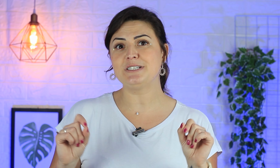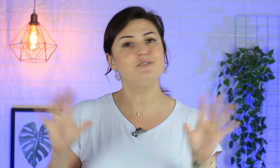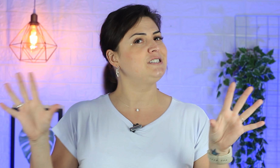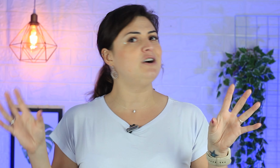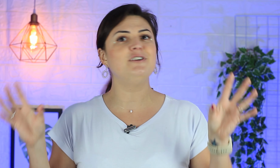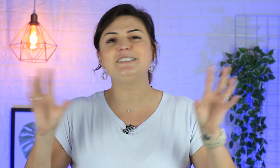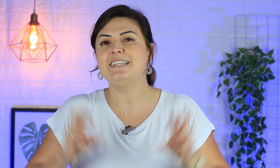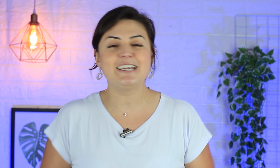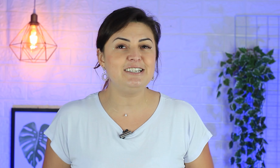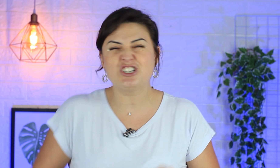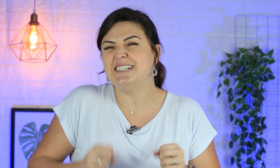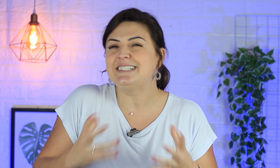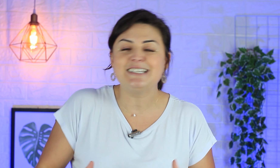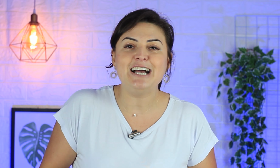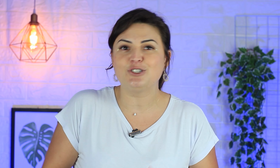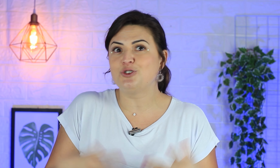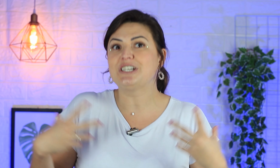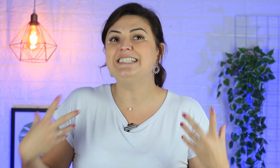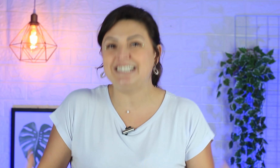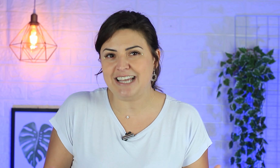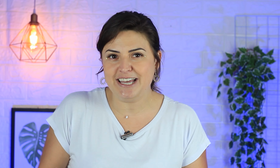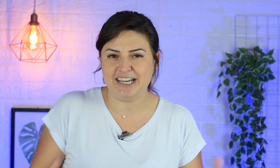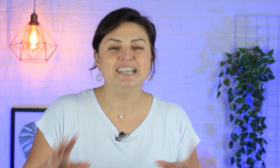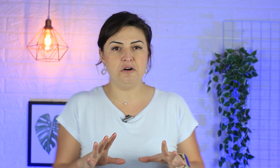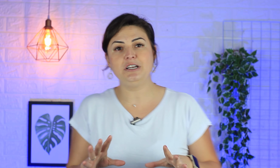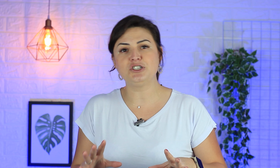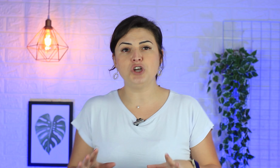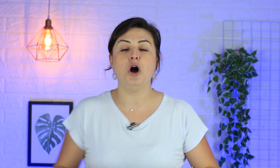expressão facial vai ser daquele de cansaço, de canseira. Então olha só,